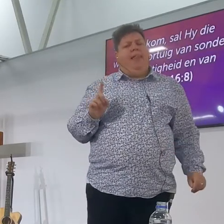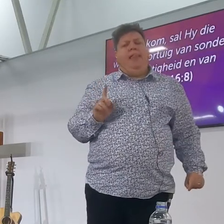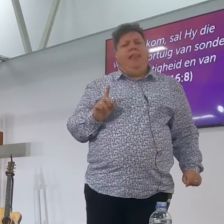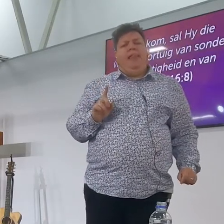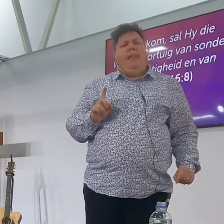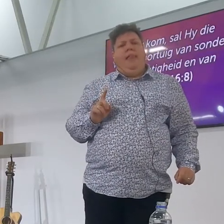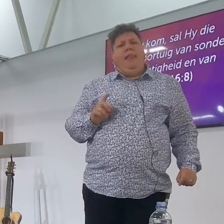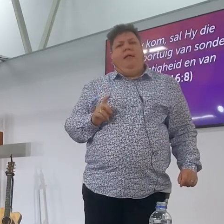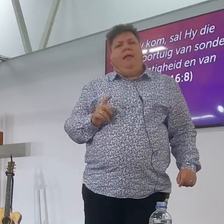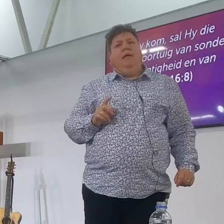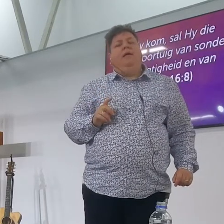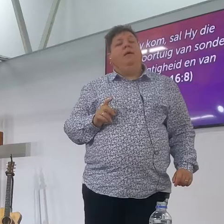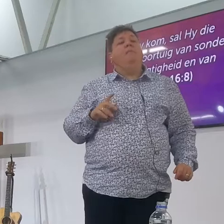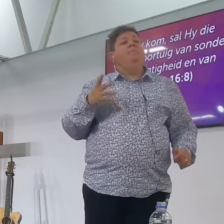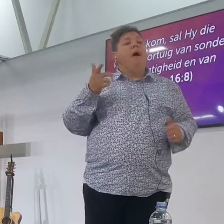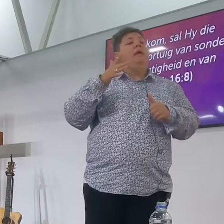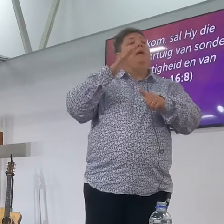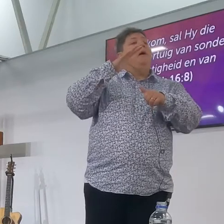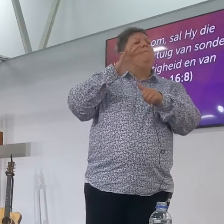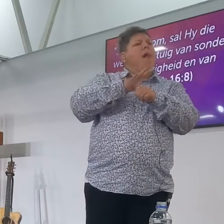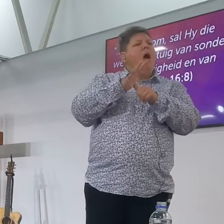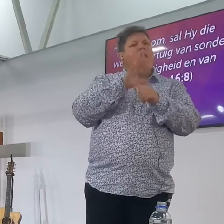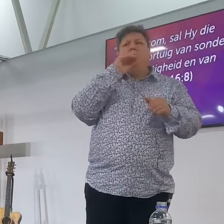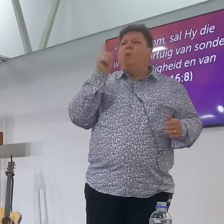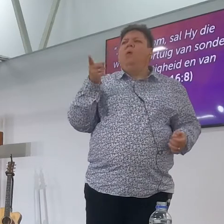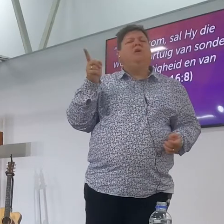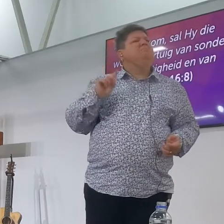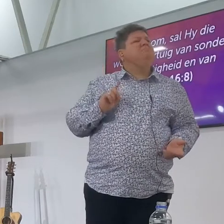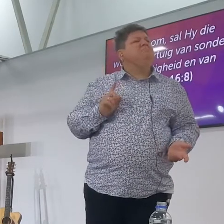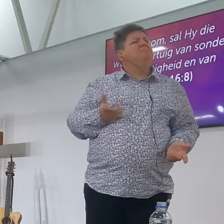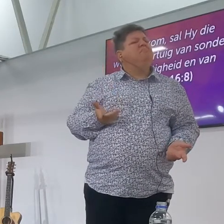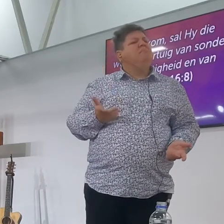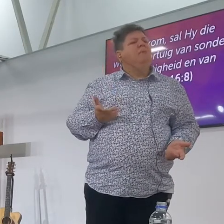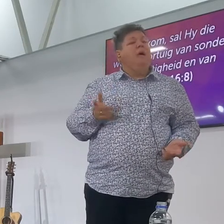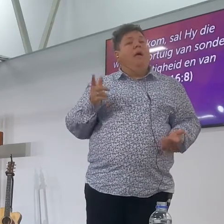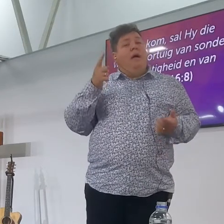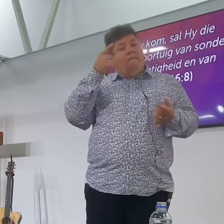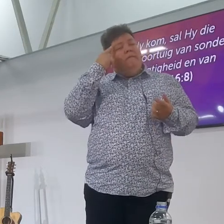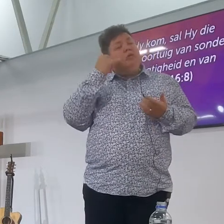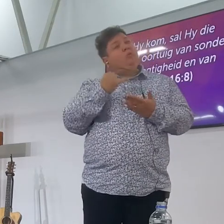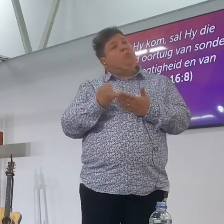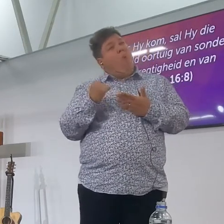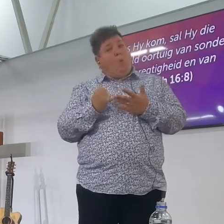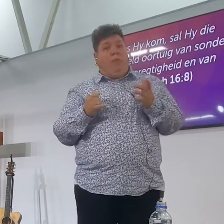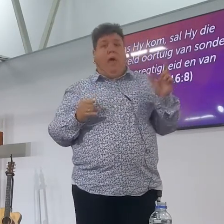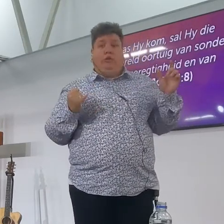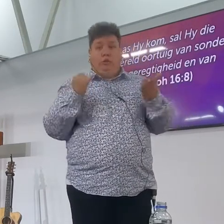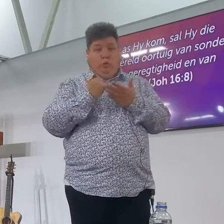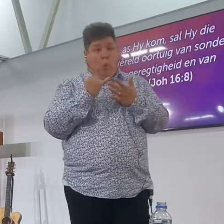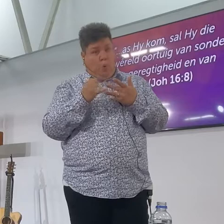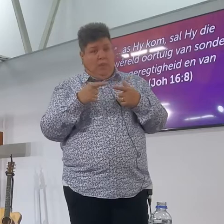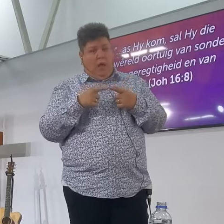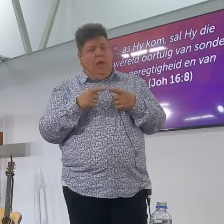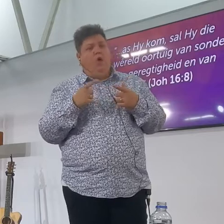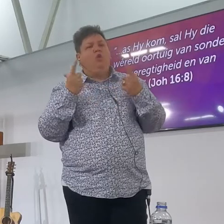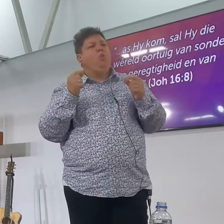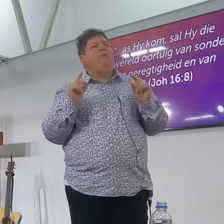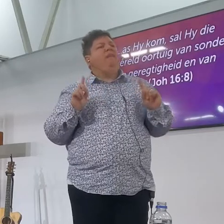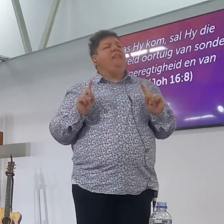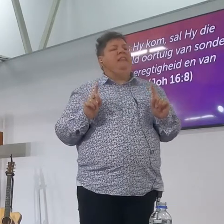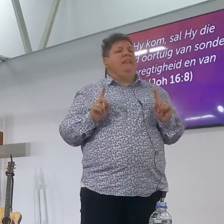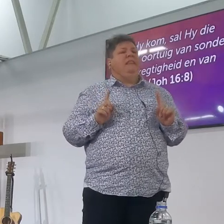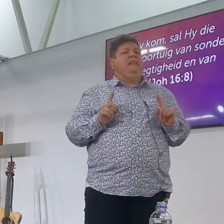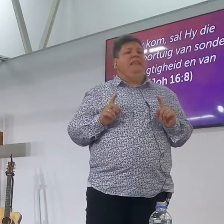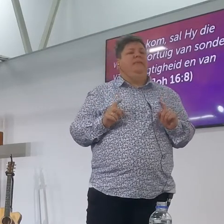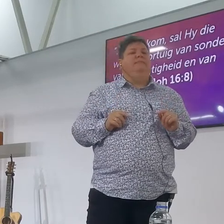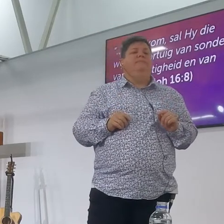nie. Maar kom ek sê vir julle, hoekom is dit belangrik om oor hierdie onderwerp te praat? Want weet julle wat doen sonde? Sonde doen altyd een van twee goed, as